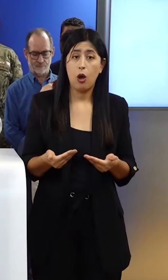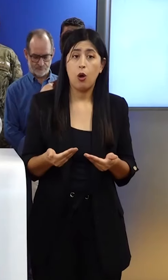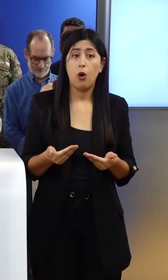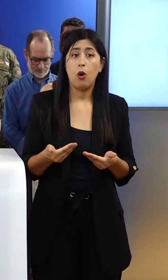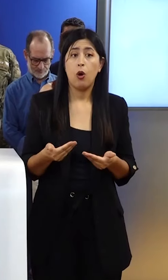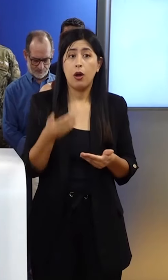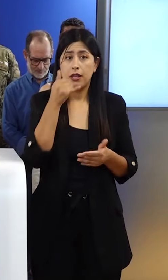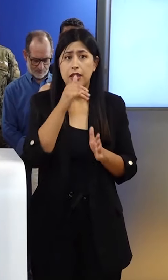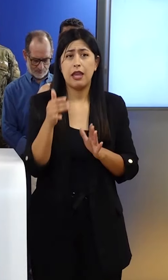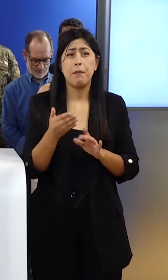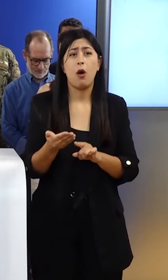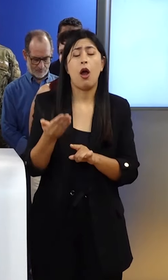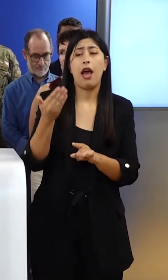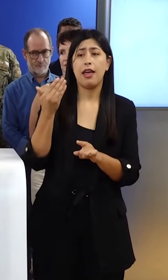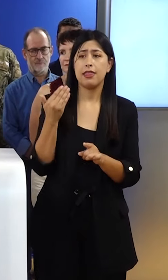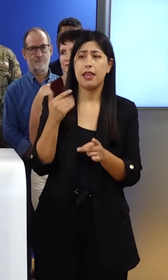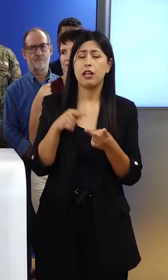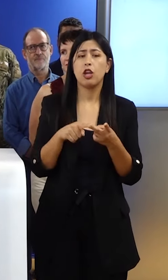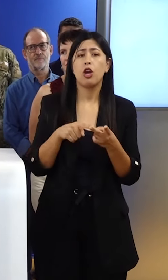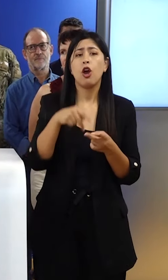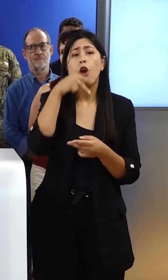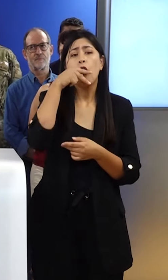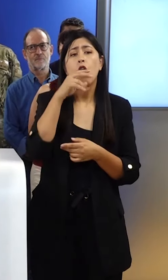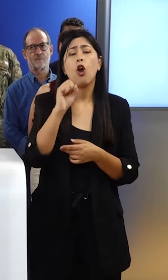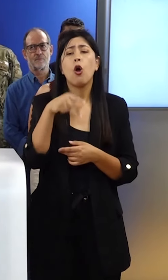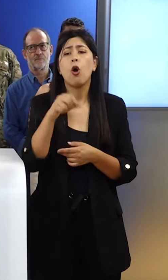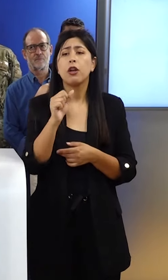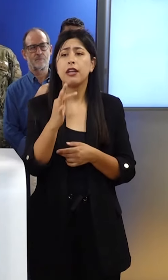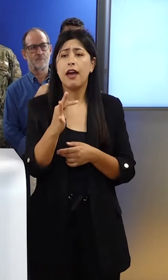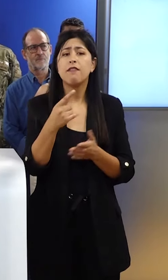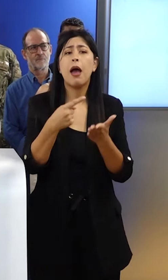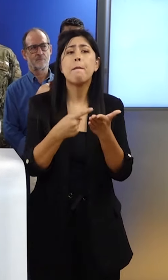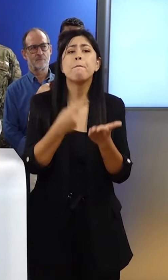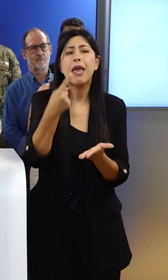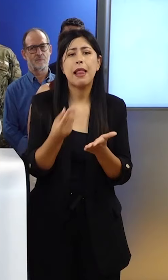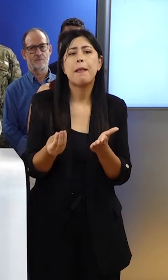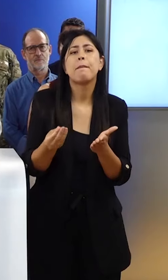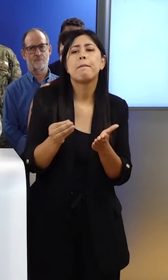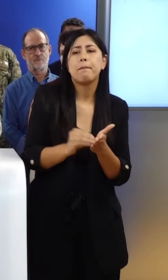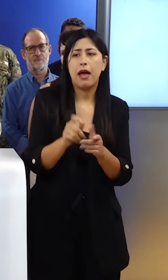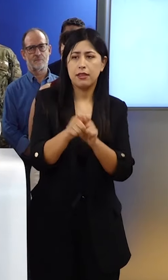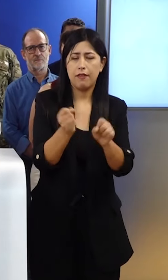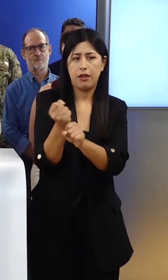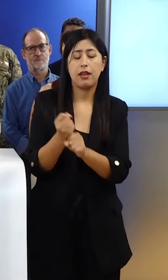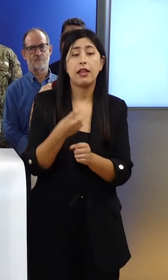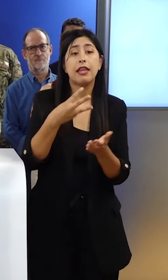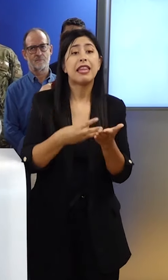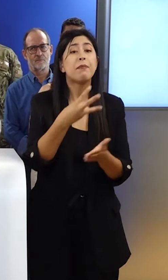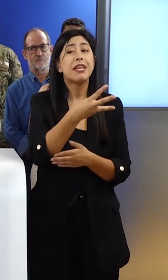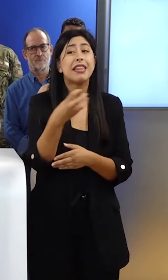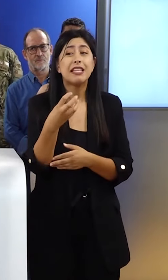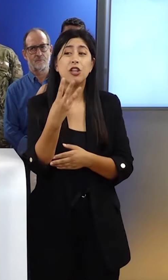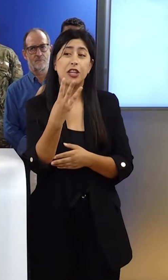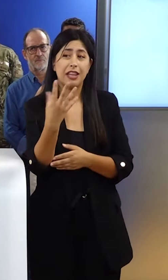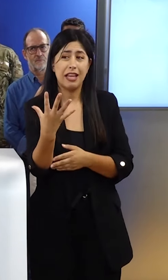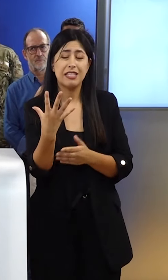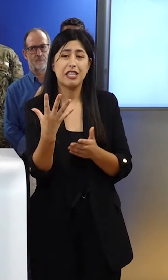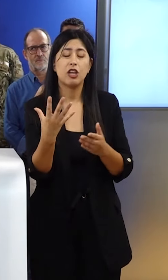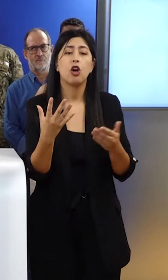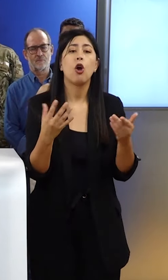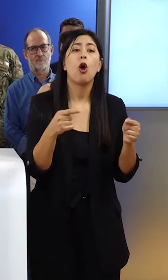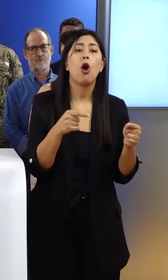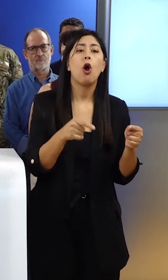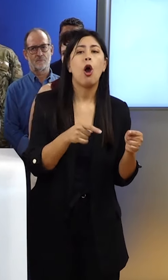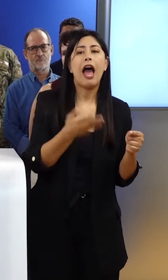anterior eh conaf cuenta con error de 1000 brigadistas adicionales 3335 Comparado con